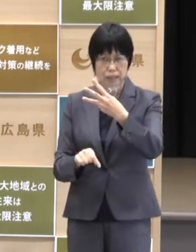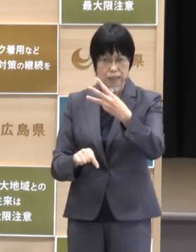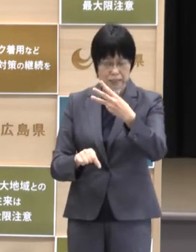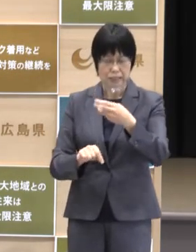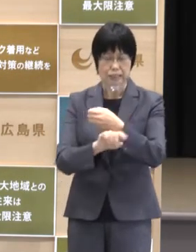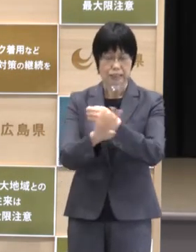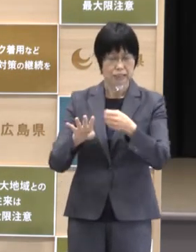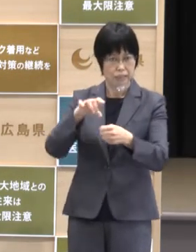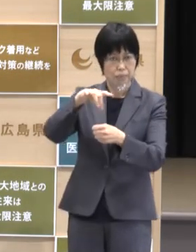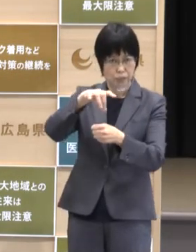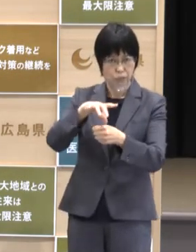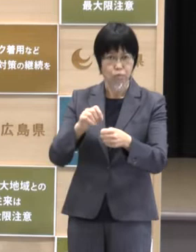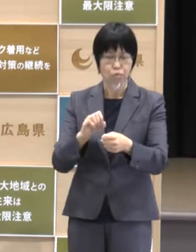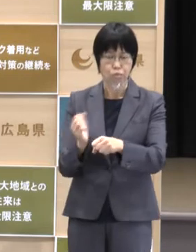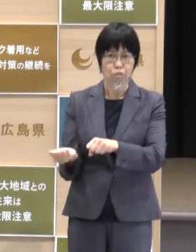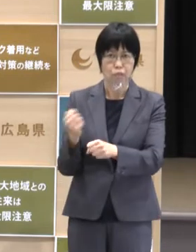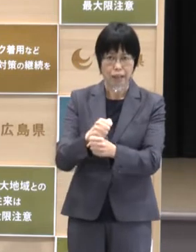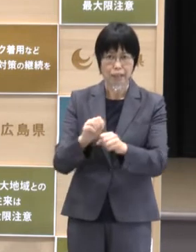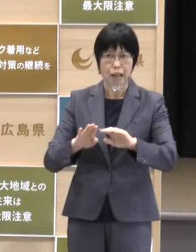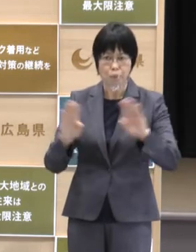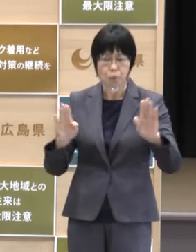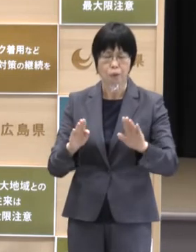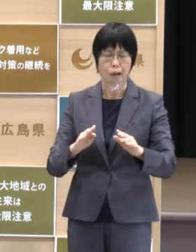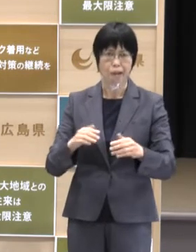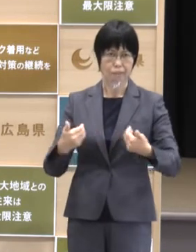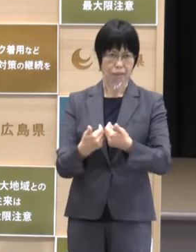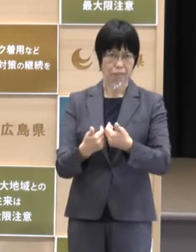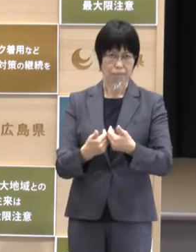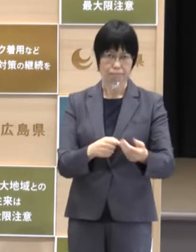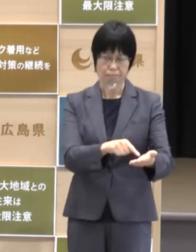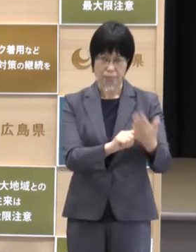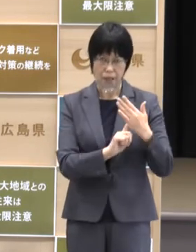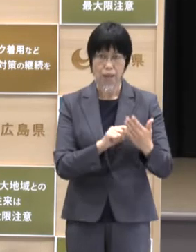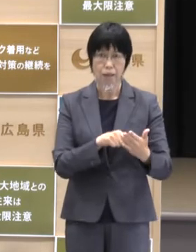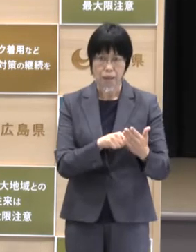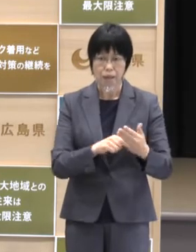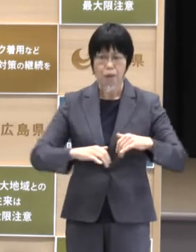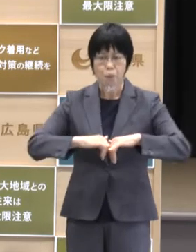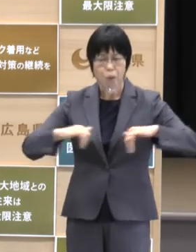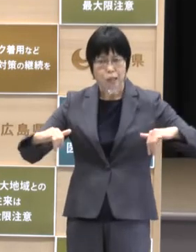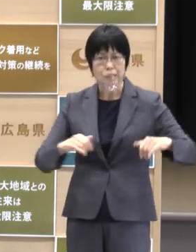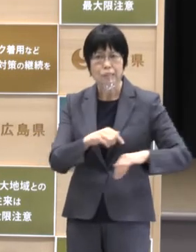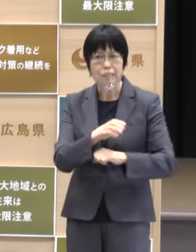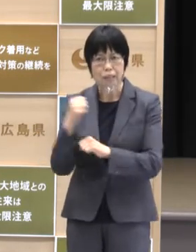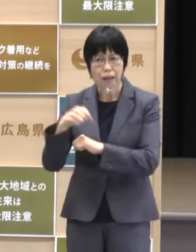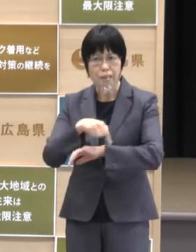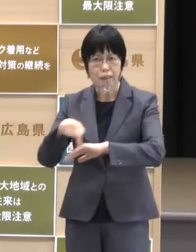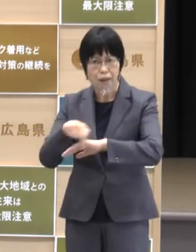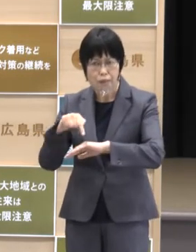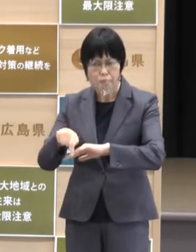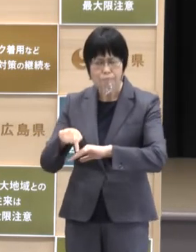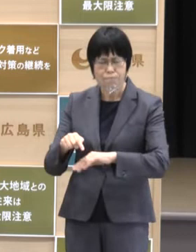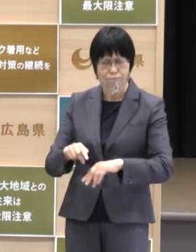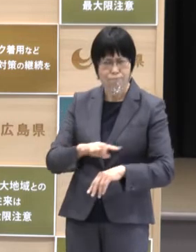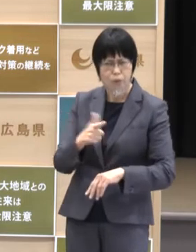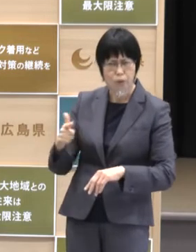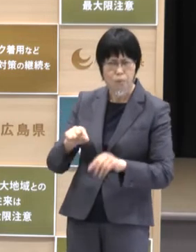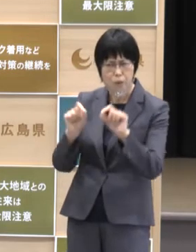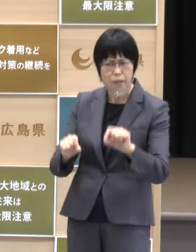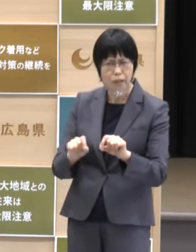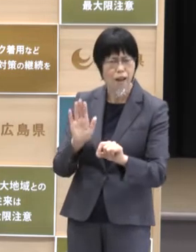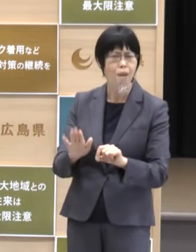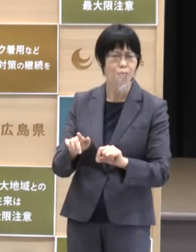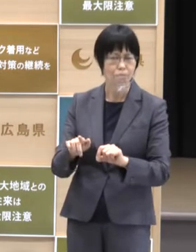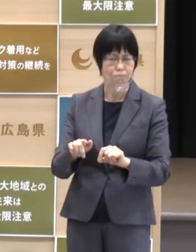働に反対する決議を出されていますが、これ、理由としてはその広域避難計画に課題が山積しているというのを理由に挙げておられます。